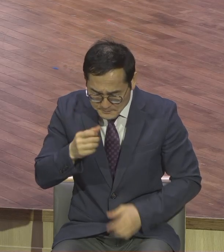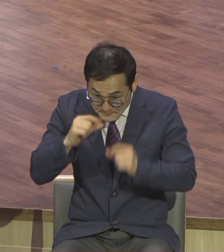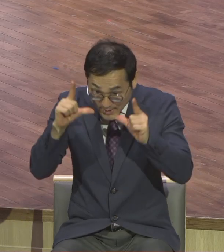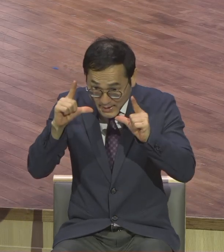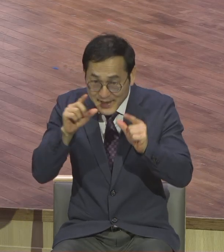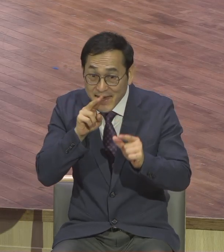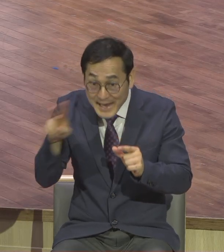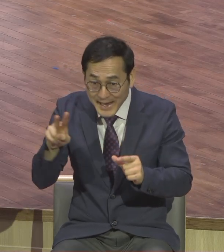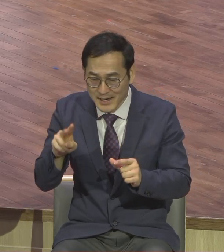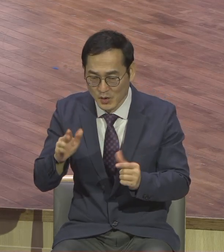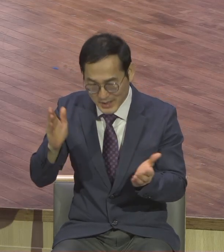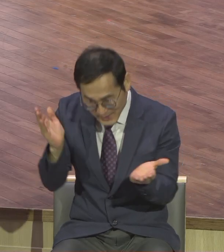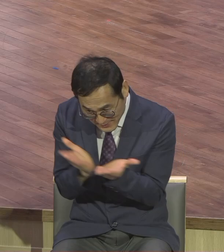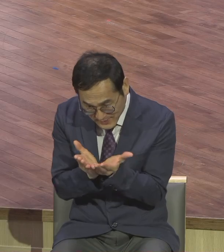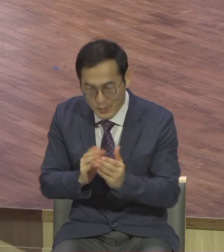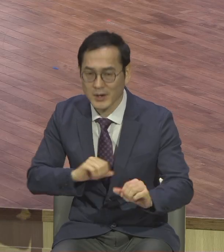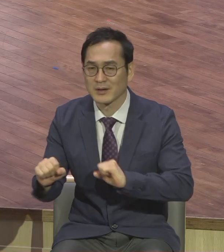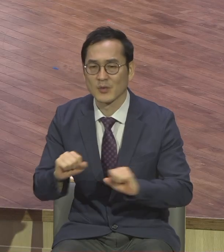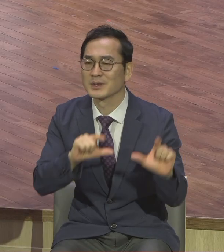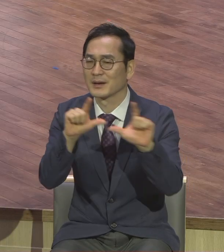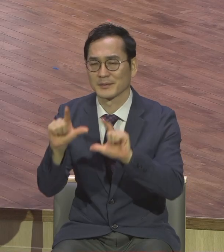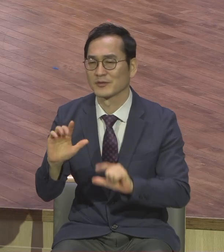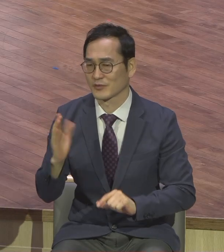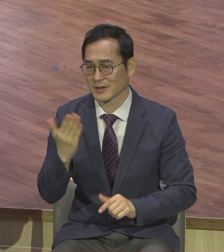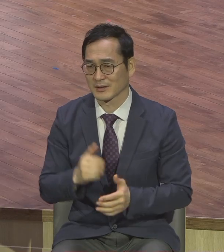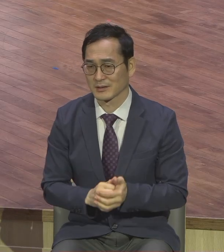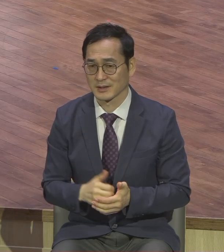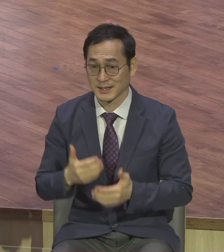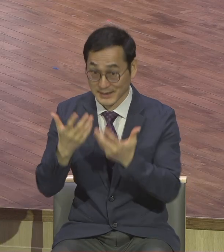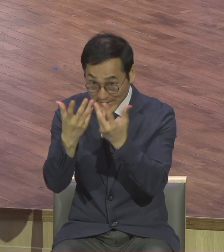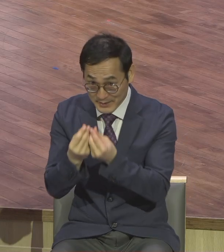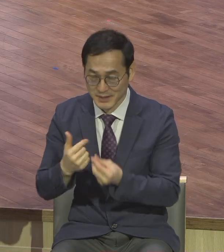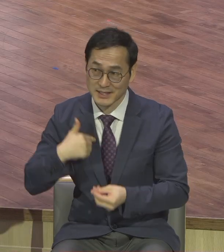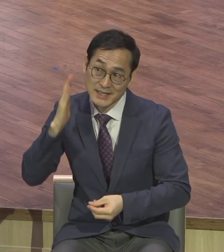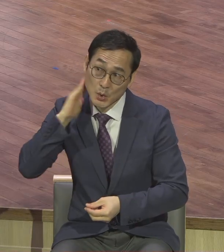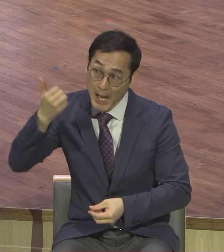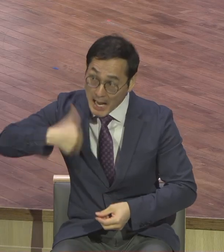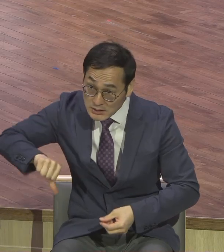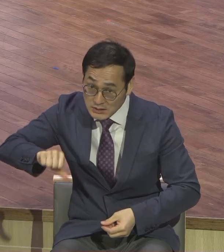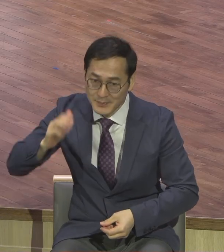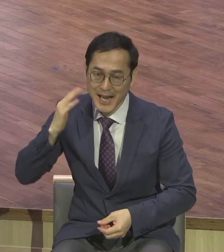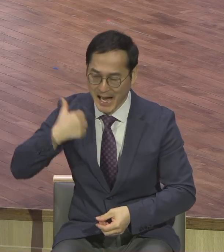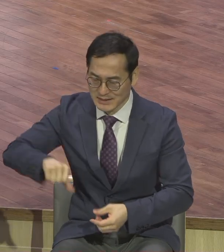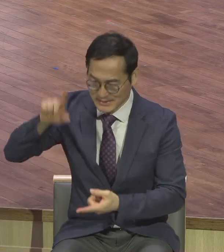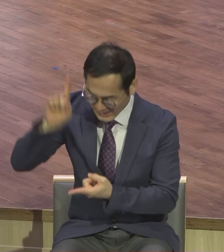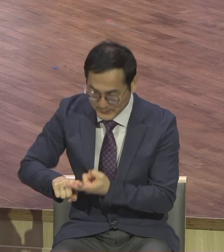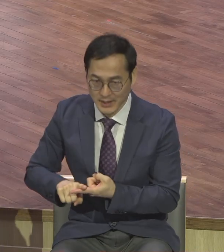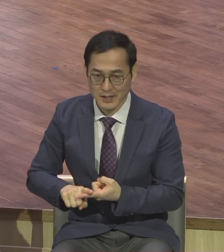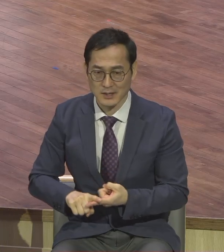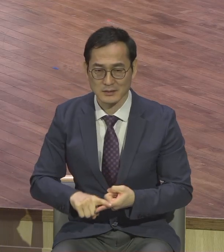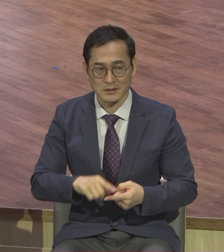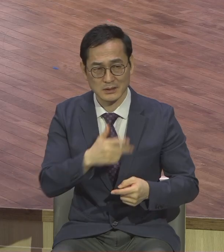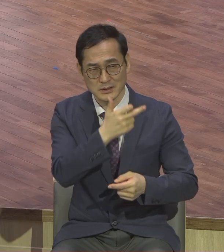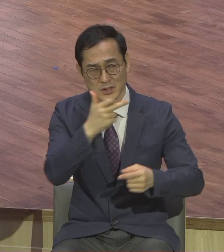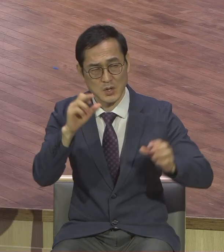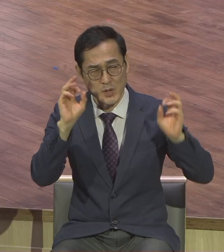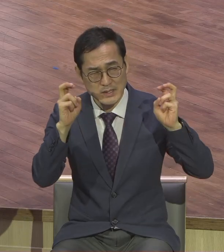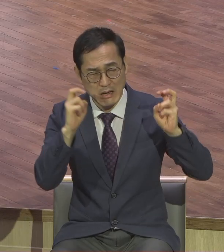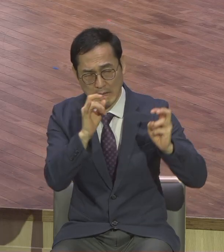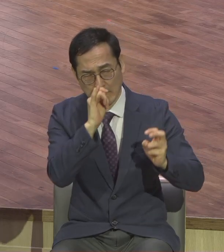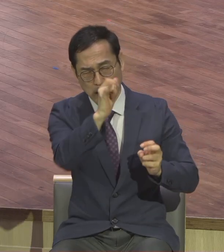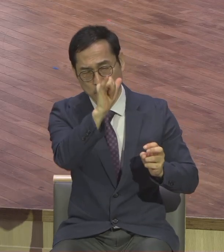누구냐? 내가 대통령 아들이면 대통령 아들답게, 재벌 아들이면 재벌 아들답게 살